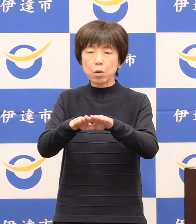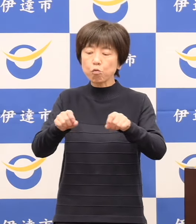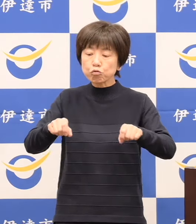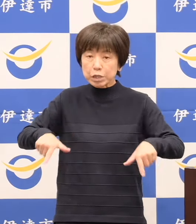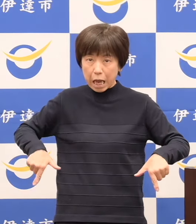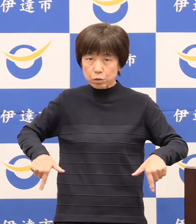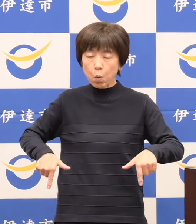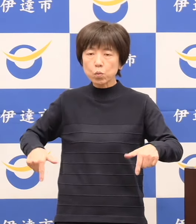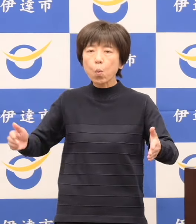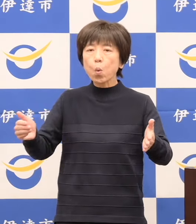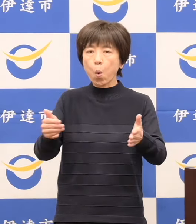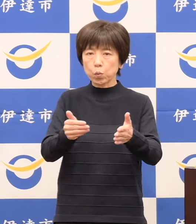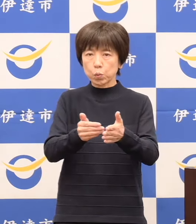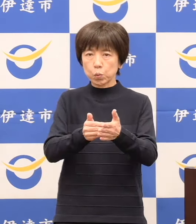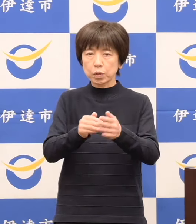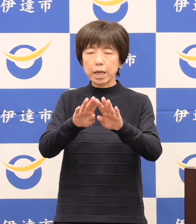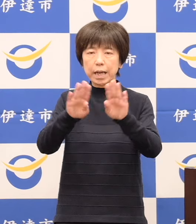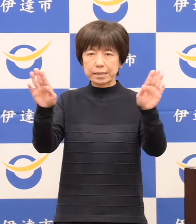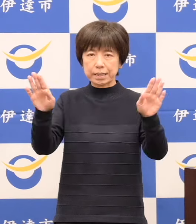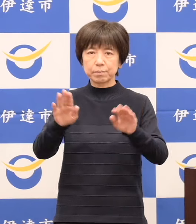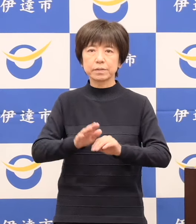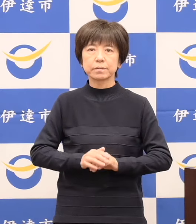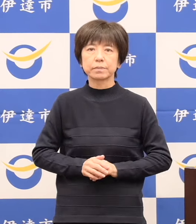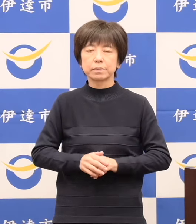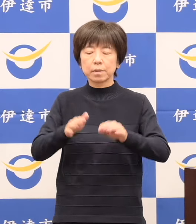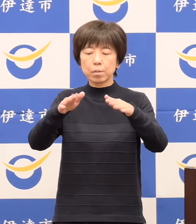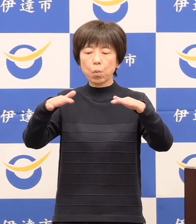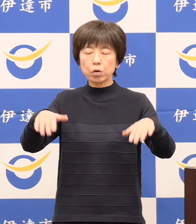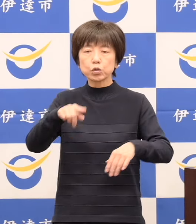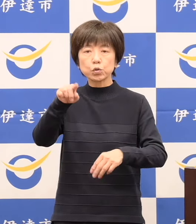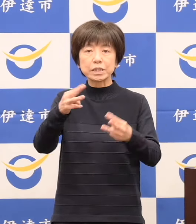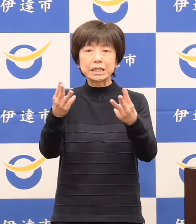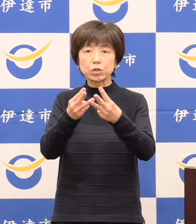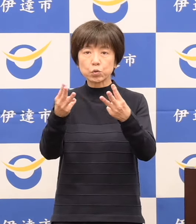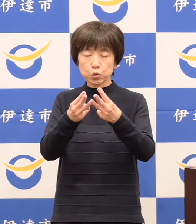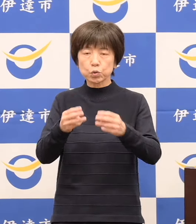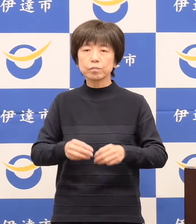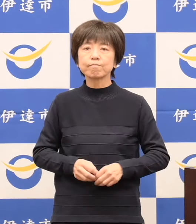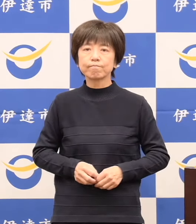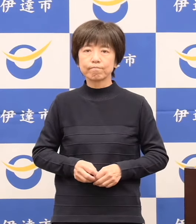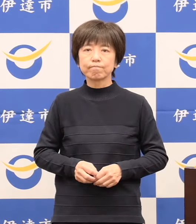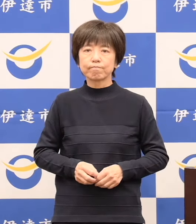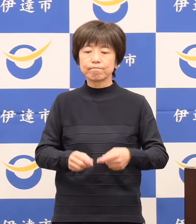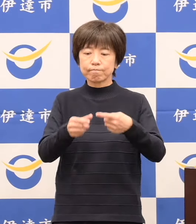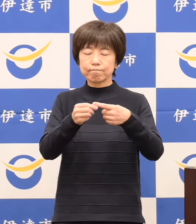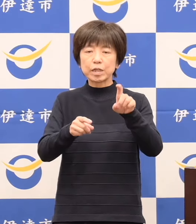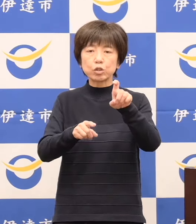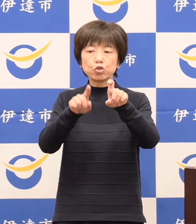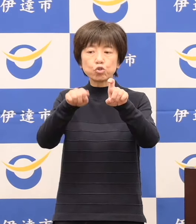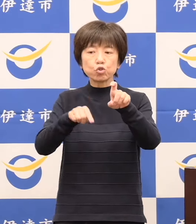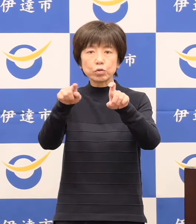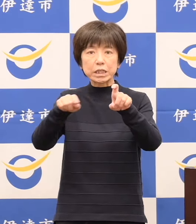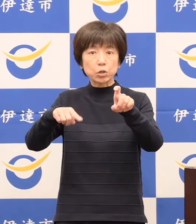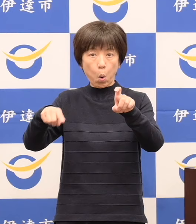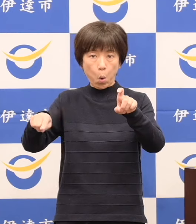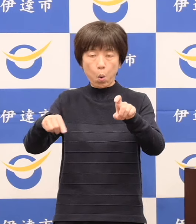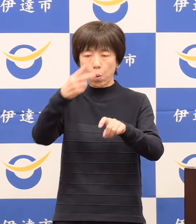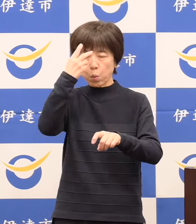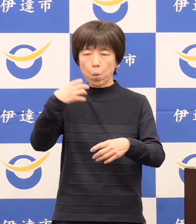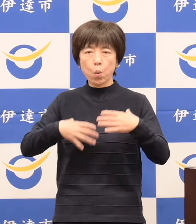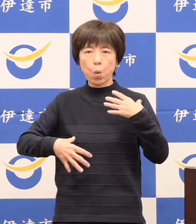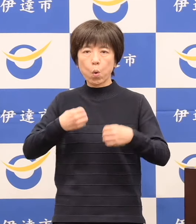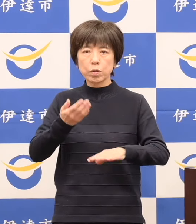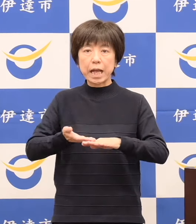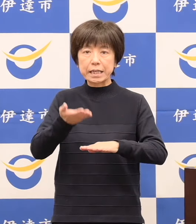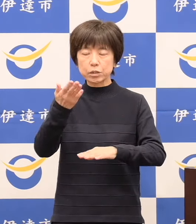として開催をいたします。募集人数ですが10キロの部として高校生以上